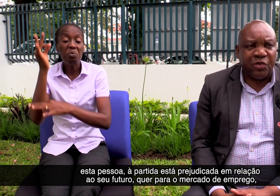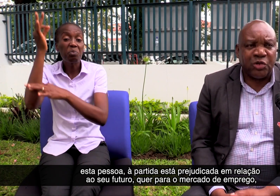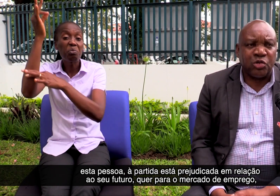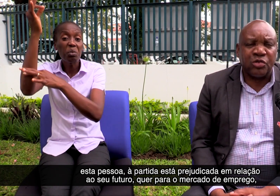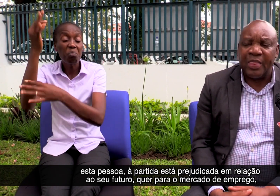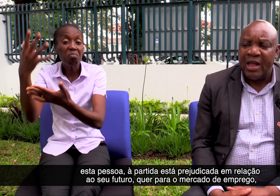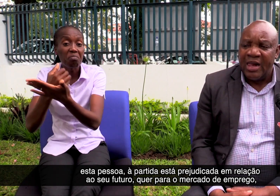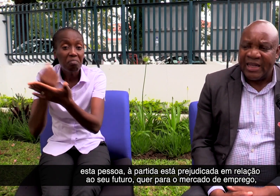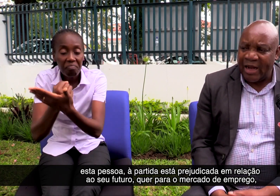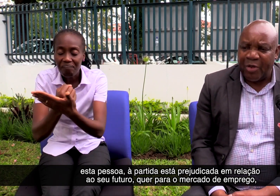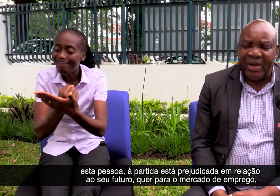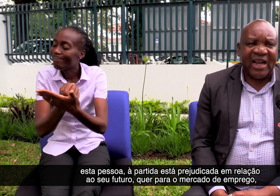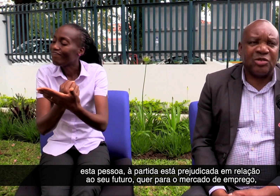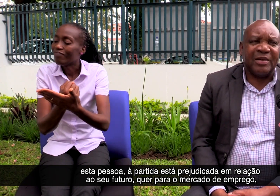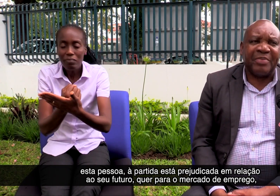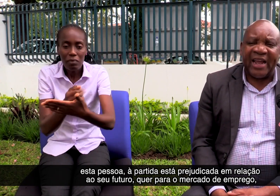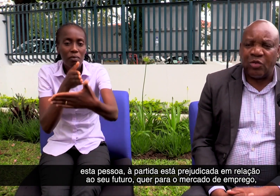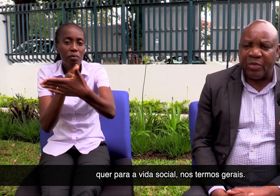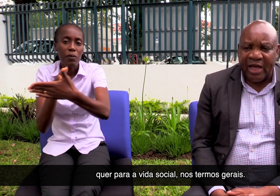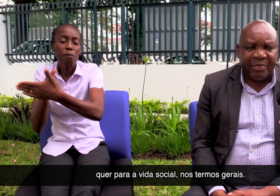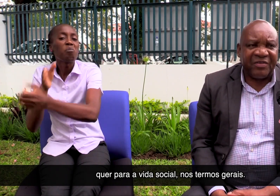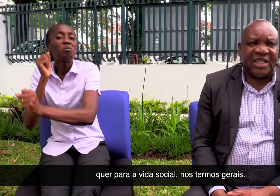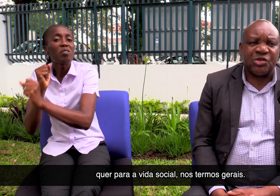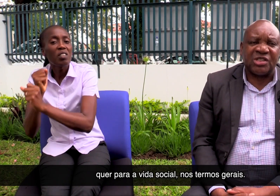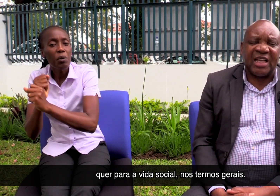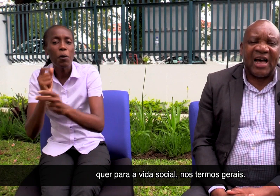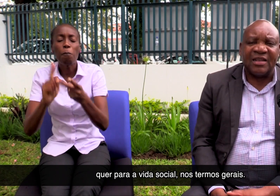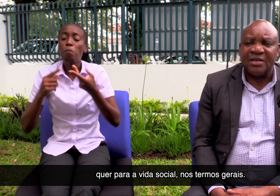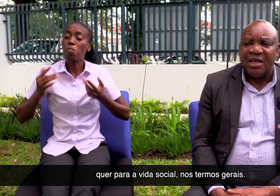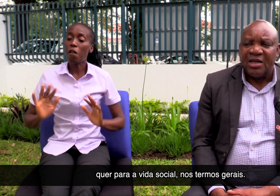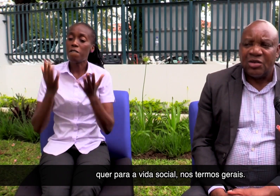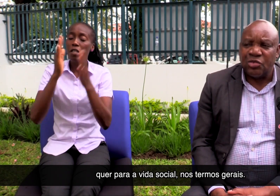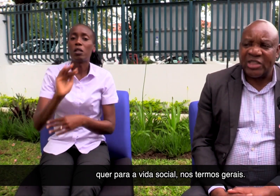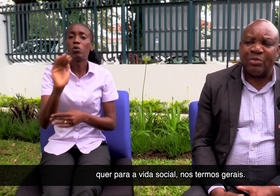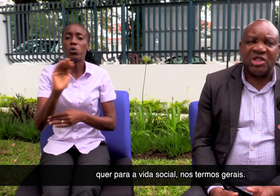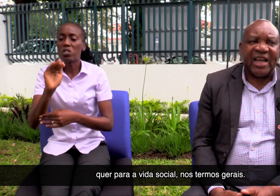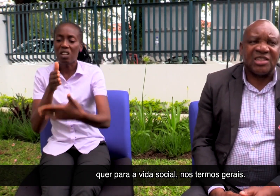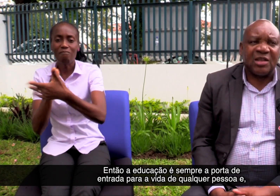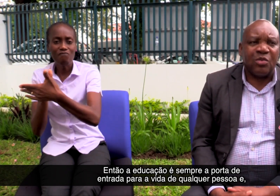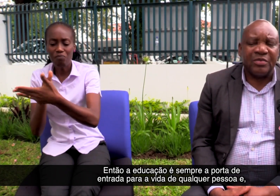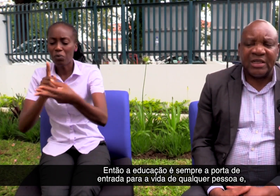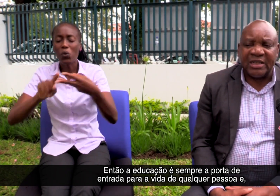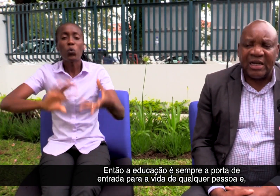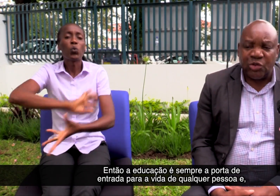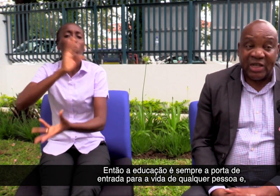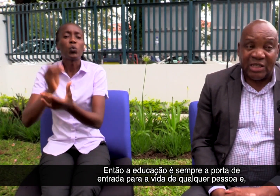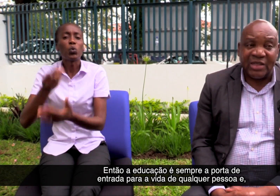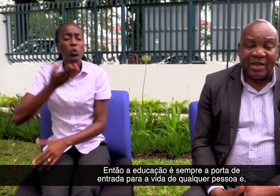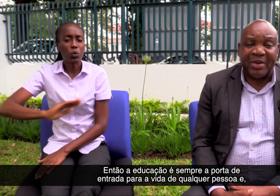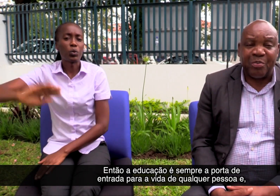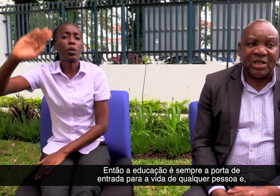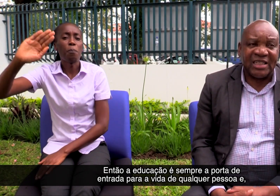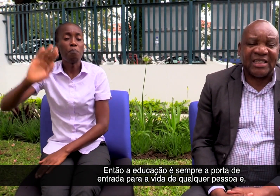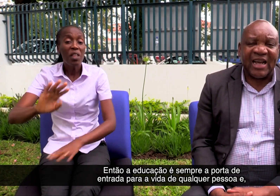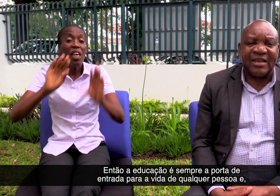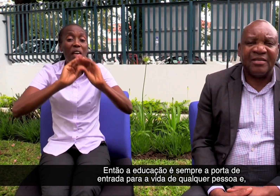relação ao seu futuro, quer para o mercado de emprego, quer para a vida social, nos termos gerais. Então, a educação é